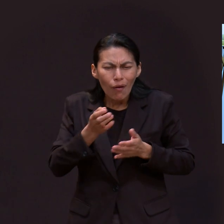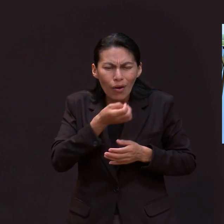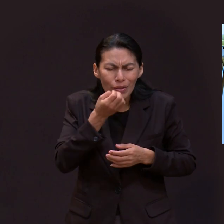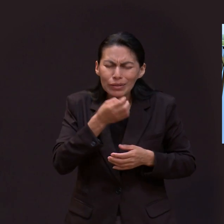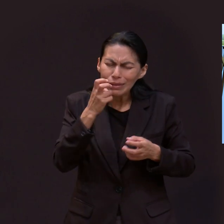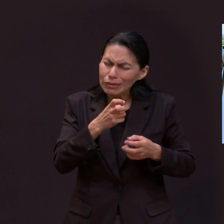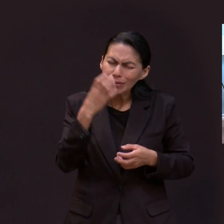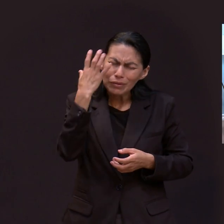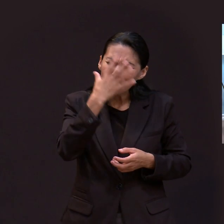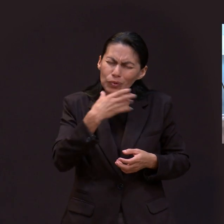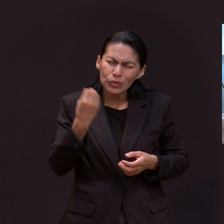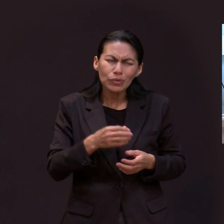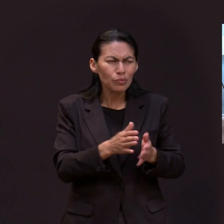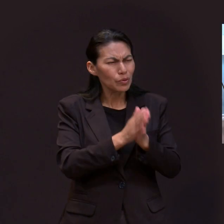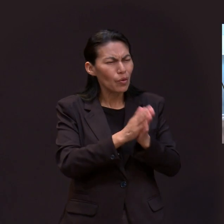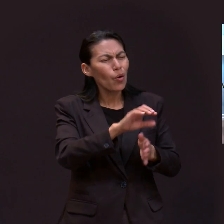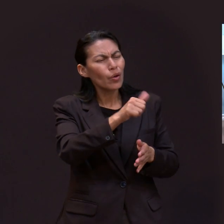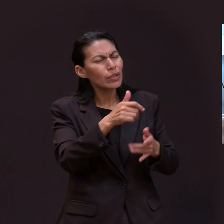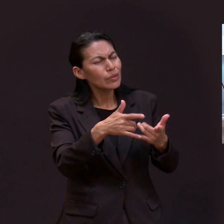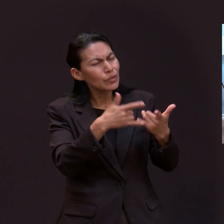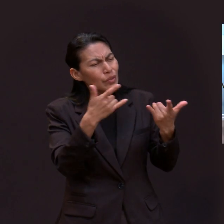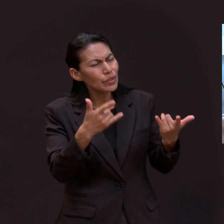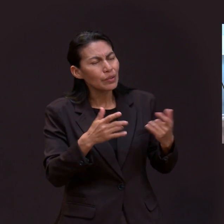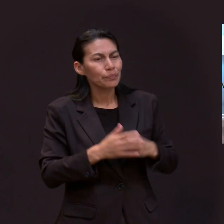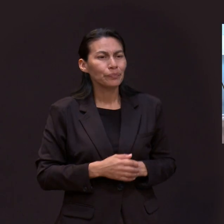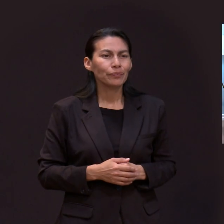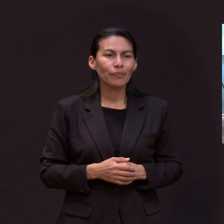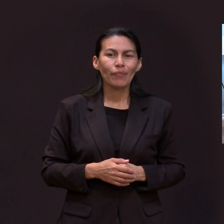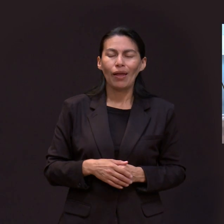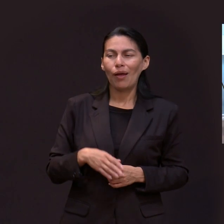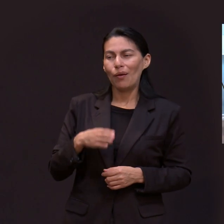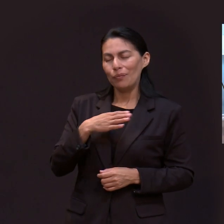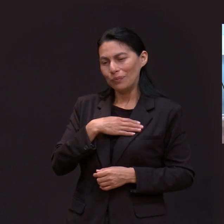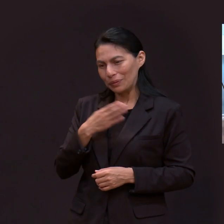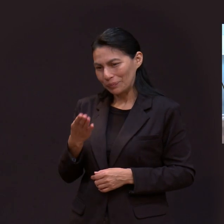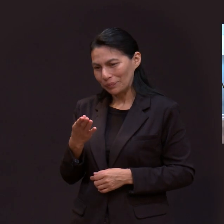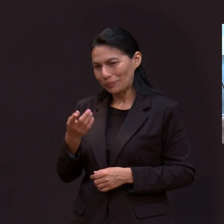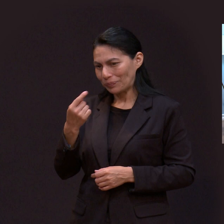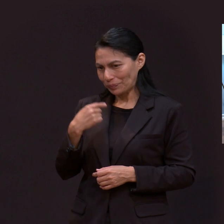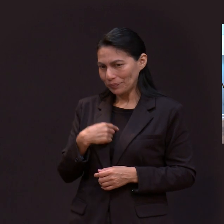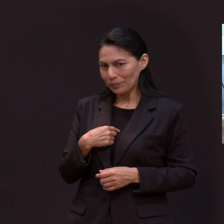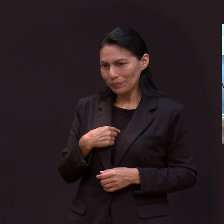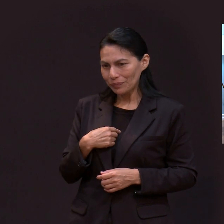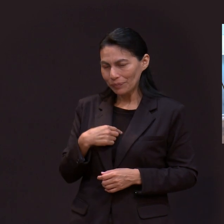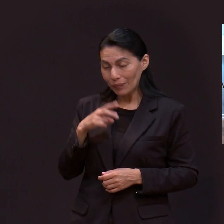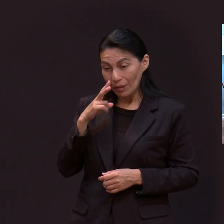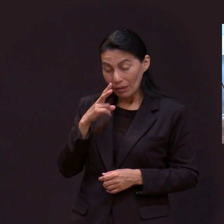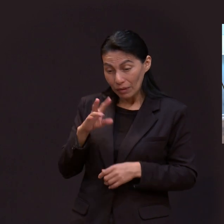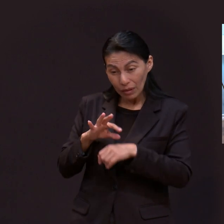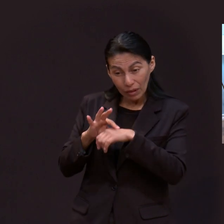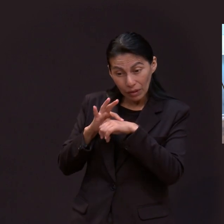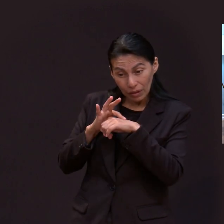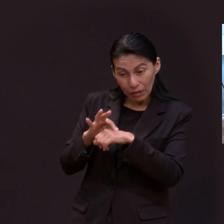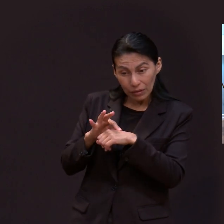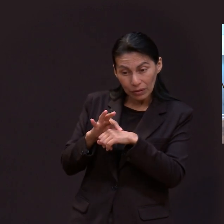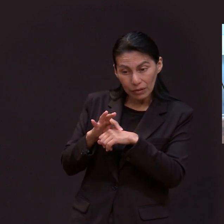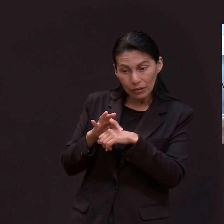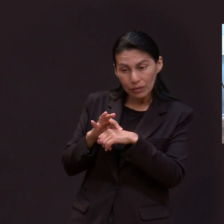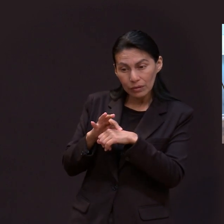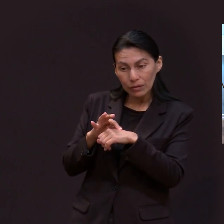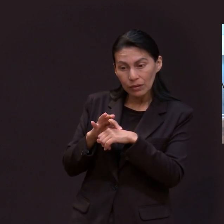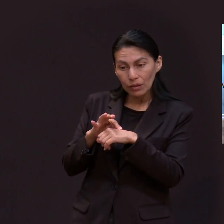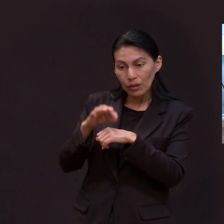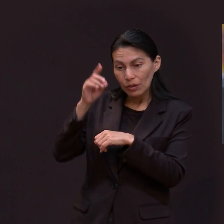maravilloso cuéntanos alguna otra historia bueno yo este he